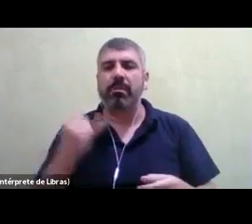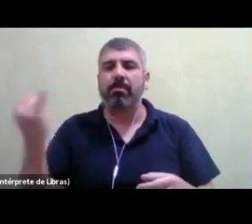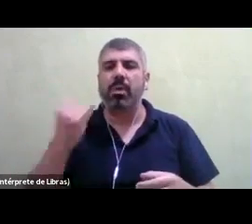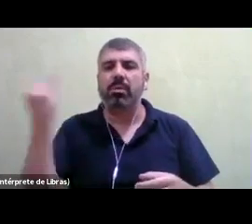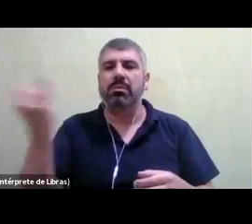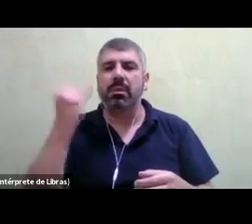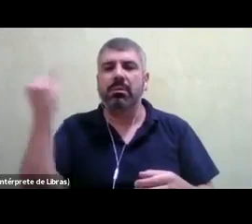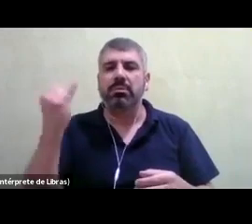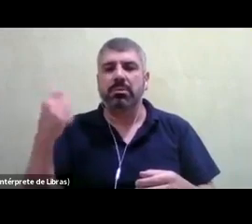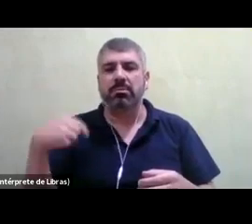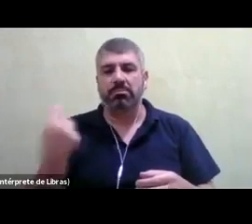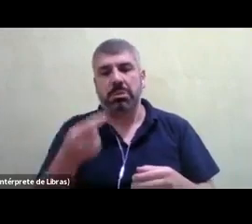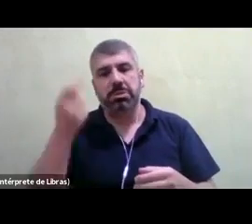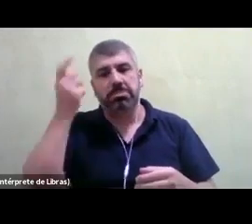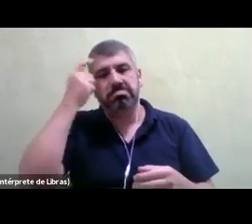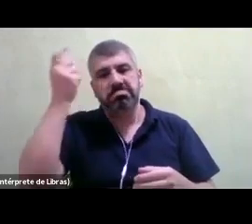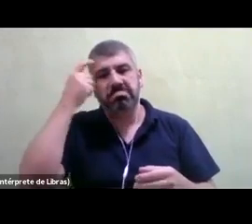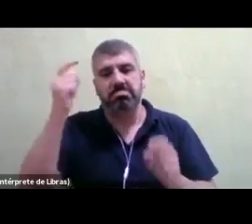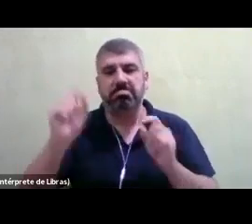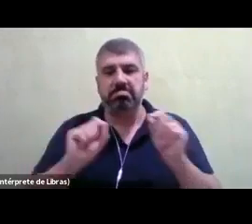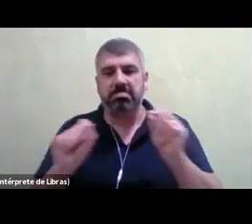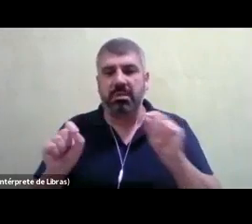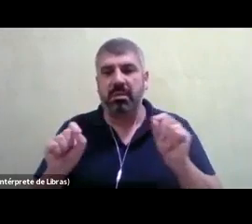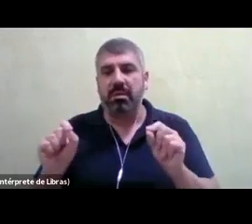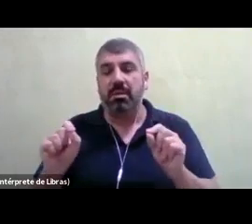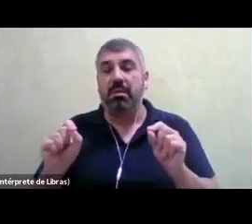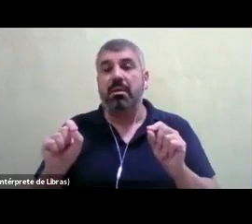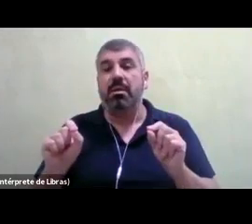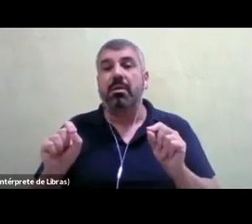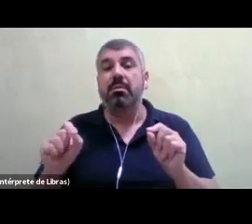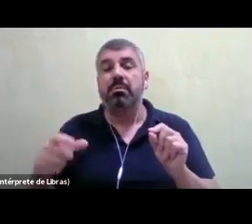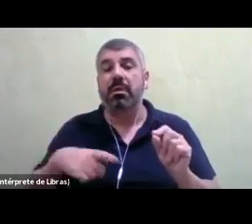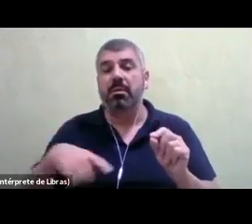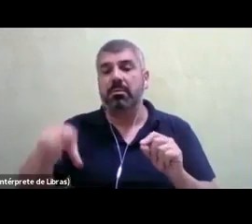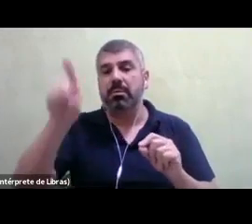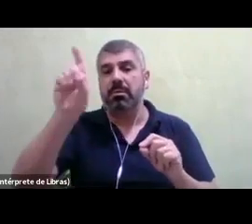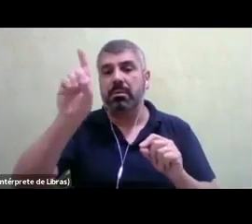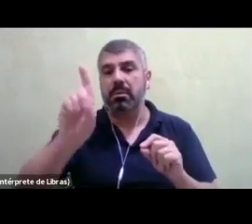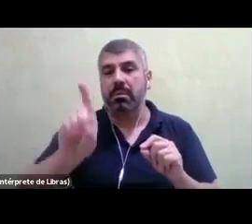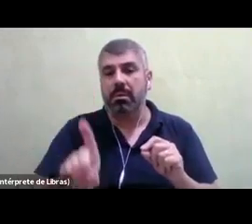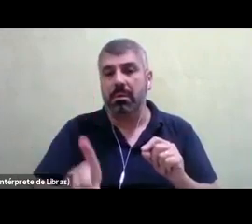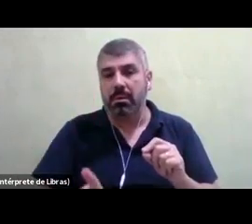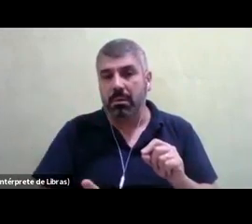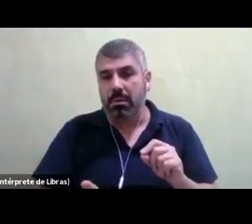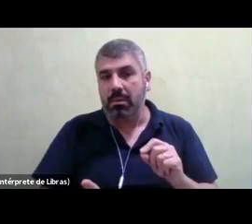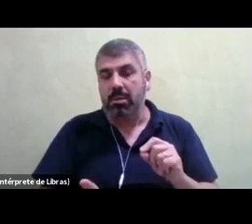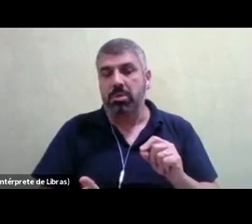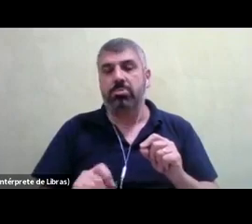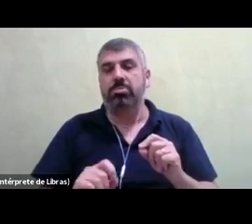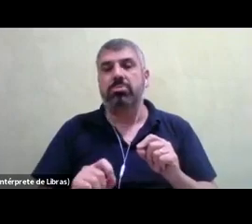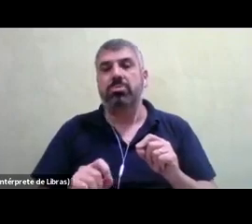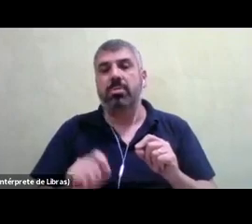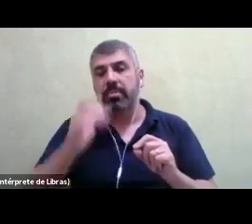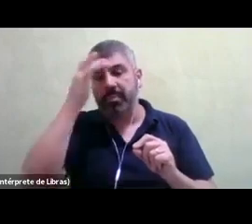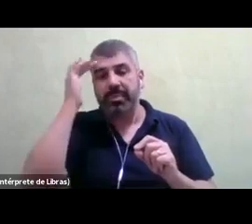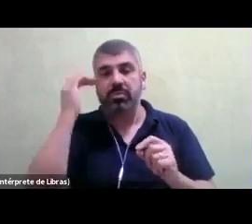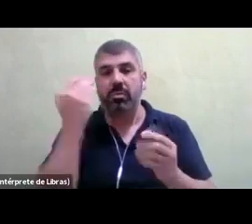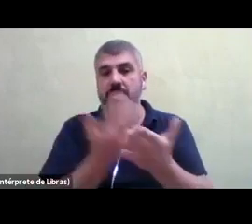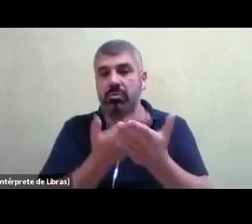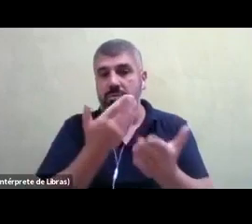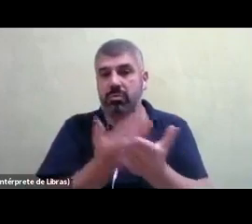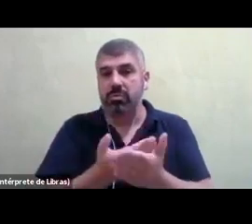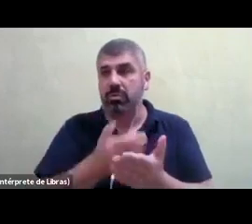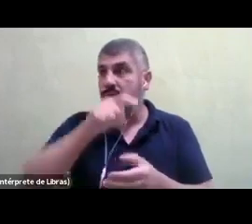nós consideramos que seja importante que um dos direitos que seja garantido aos estudantes de